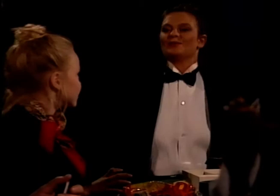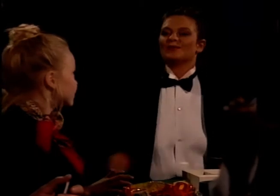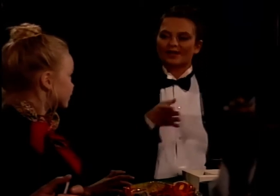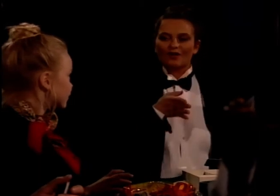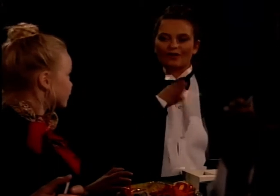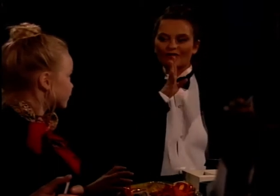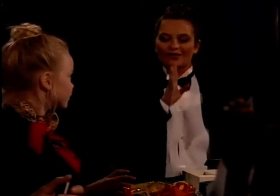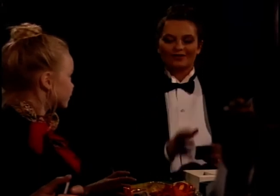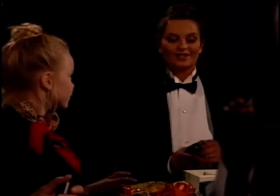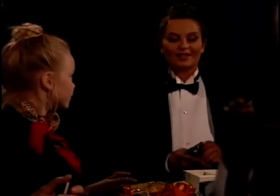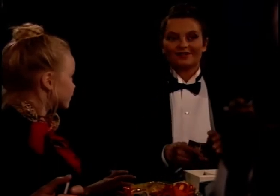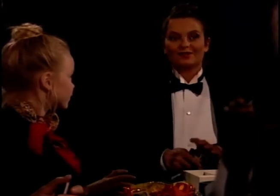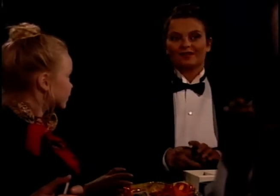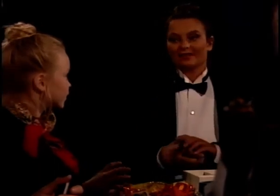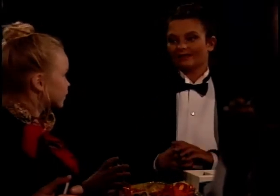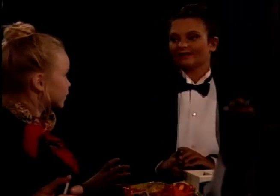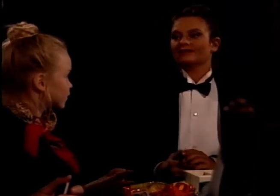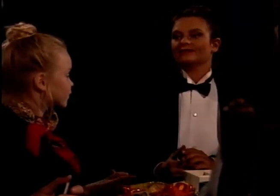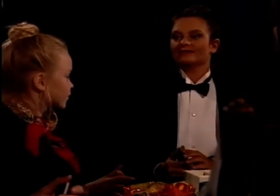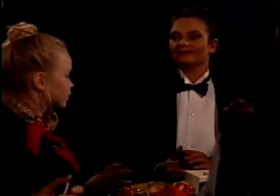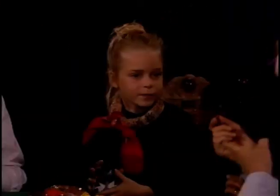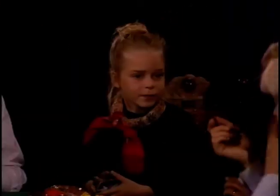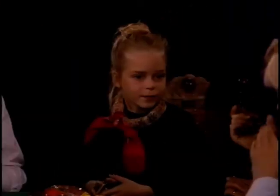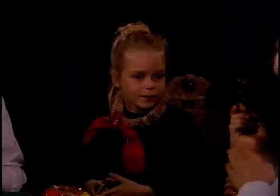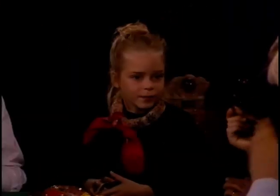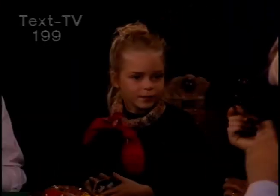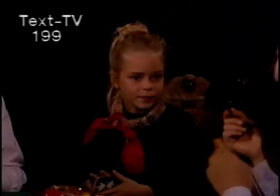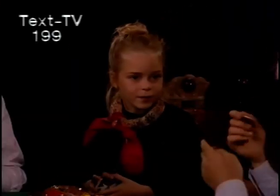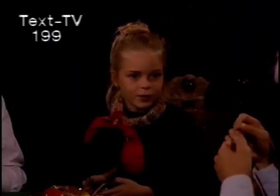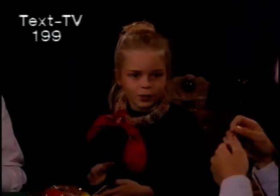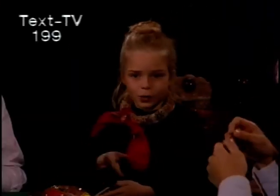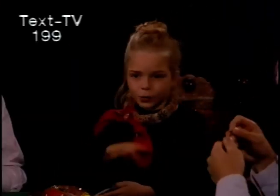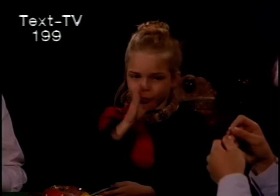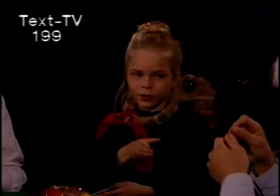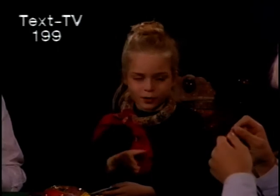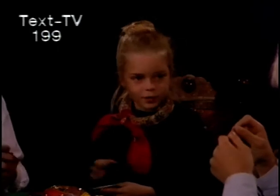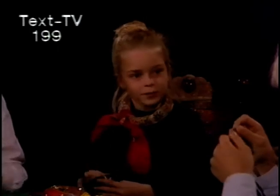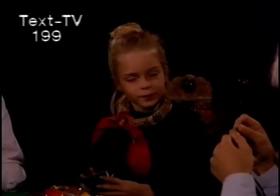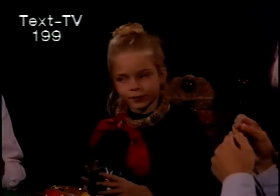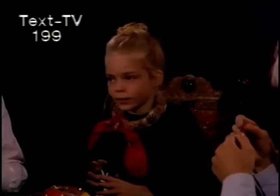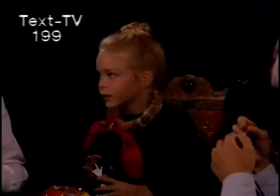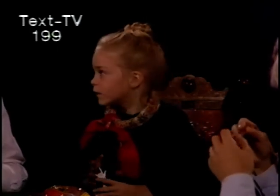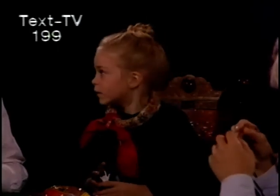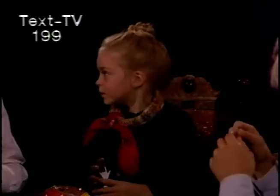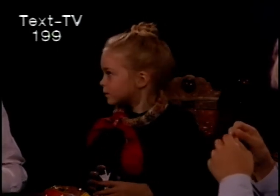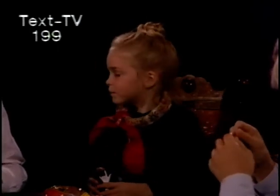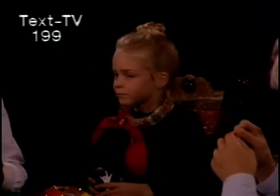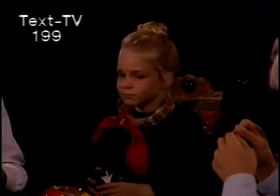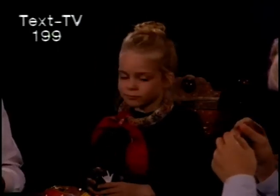orden. För säkerhets skull. För säkerhets skull. Ja. Jaha, ja. Just det. Nu fattar jag.